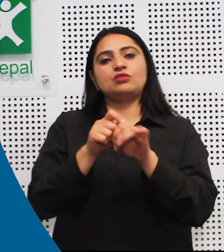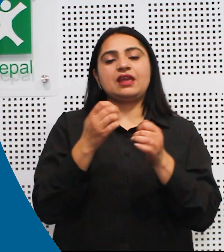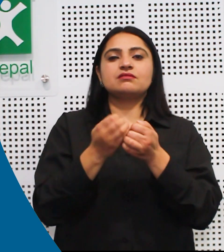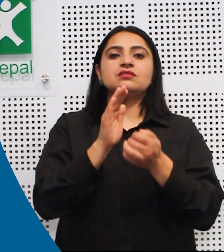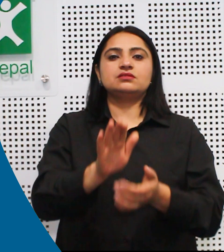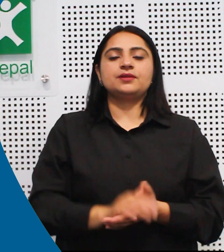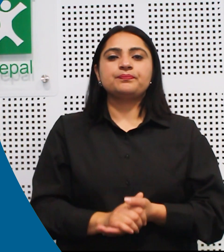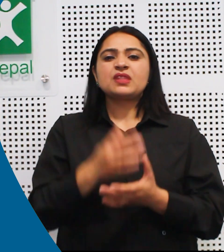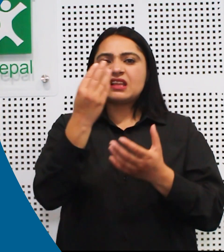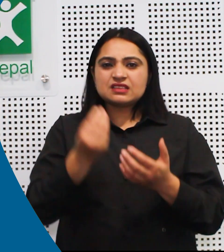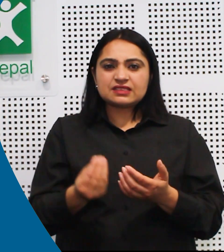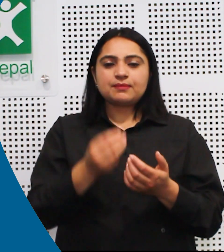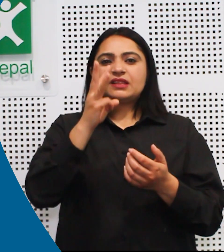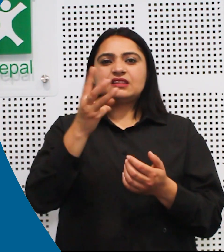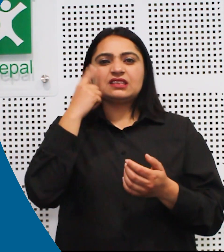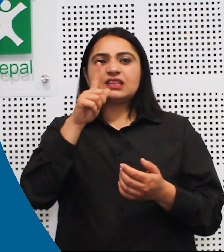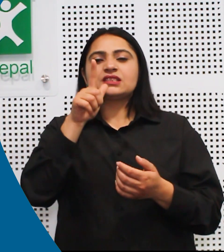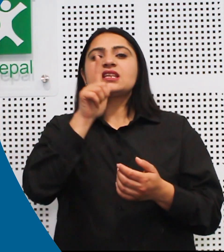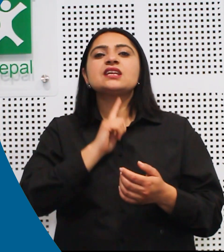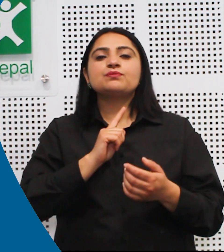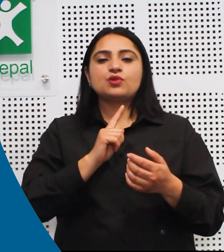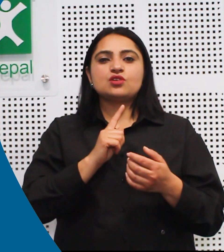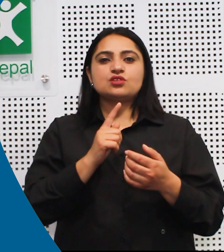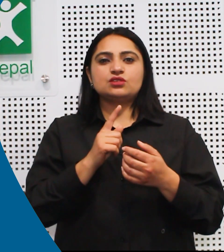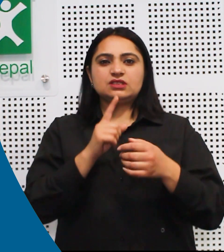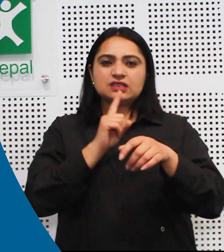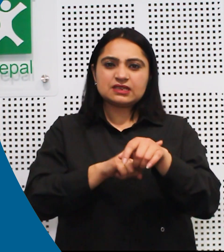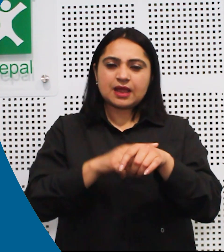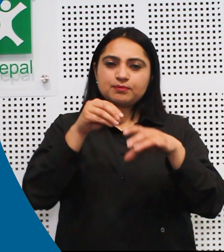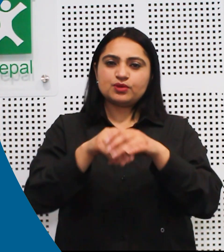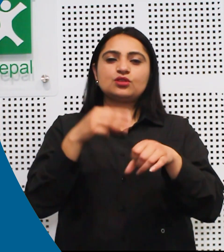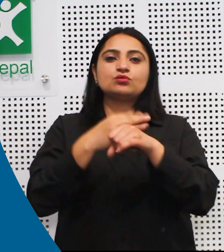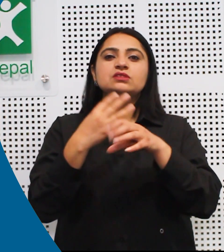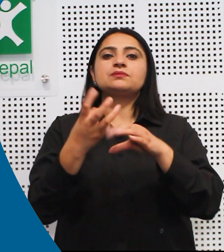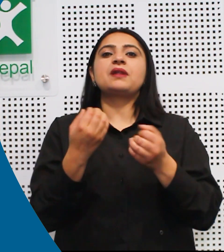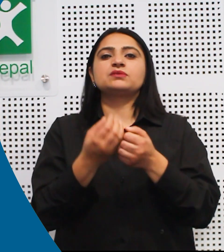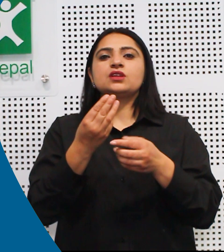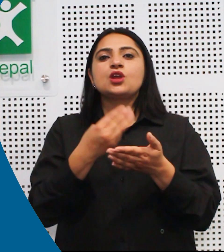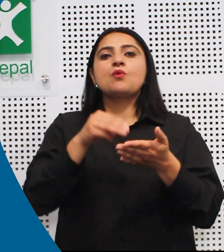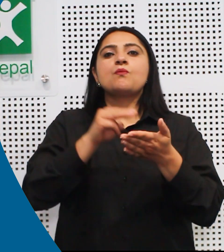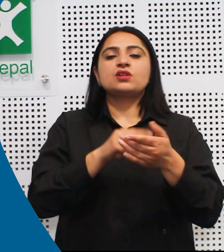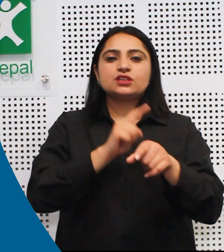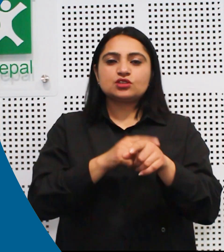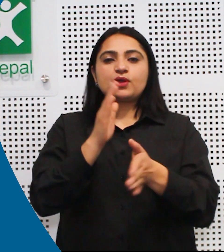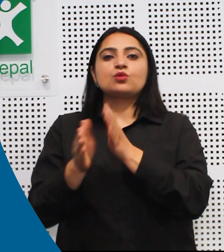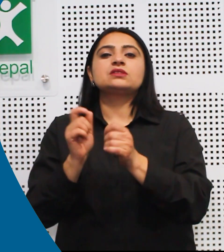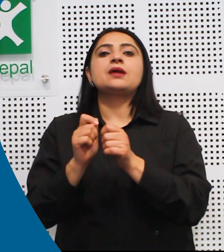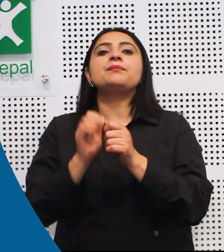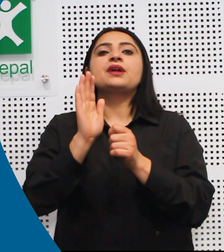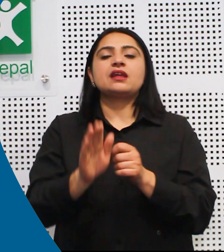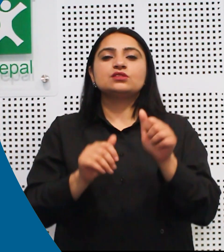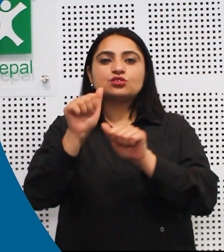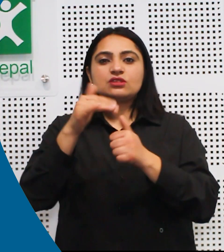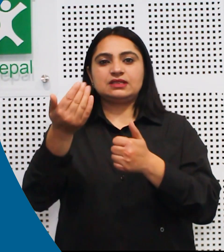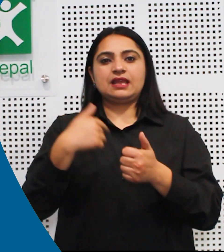गरिन्छ। सामान्यतः 3 देखि 7 वर्ष अवधिभित्र लक्ष्य प्राप्त गर्ने गरी मध्यमकालीन योजनाहरू तर्जुमा हुने गर्दछन्,